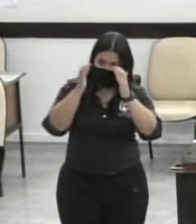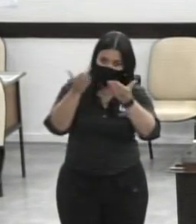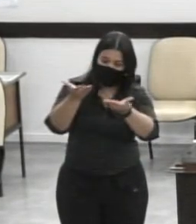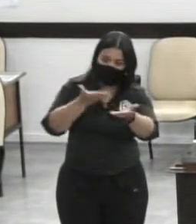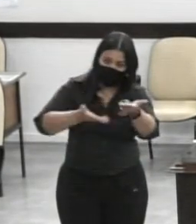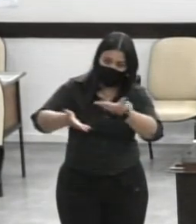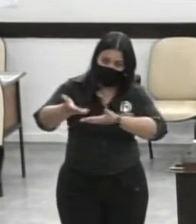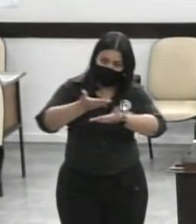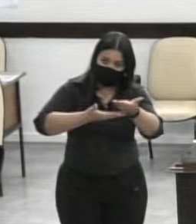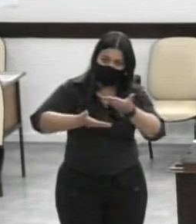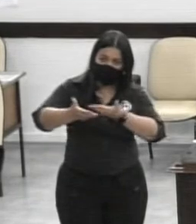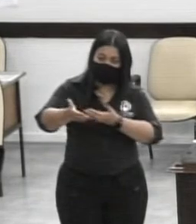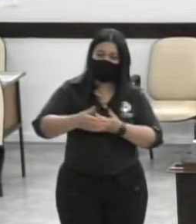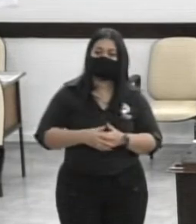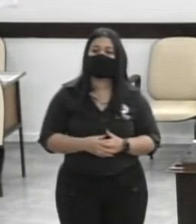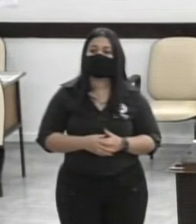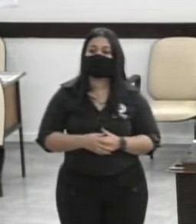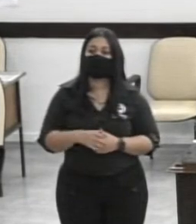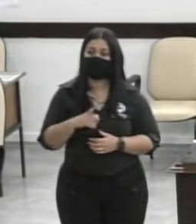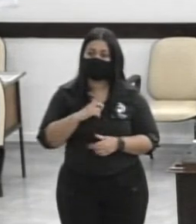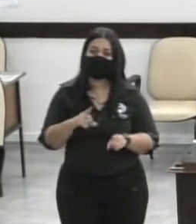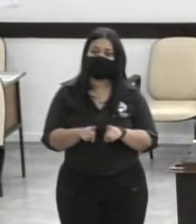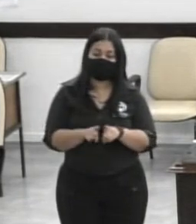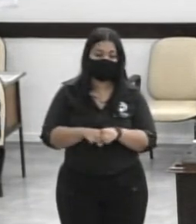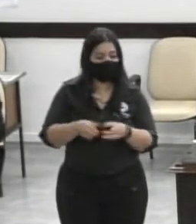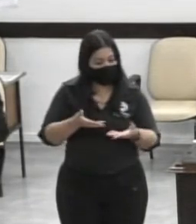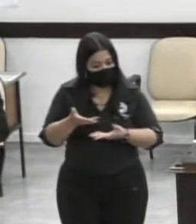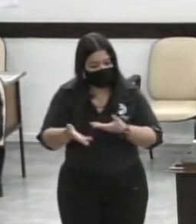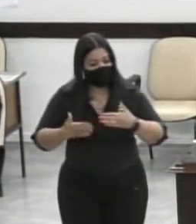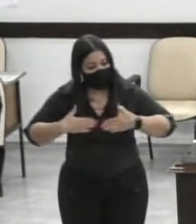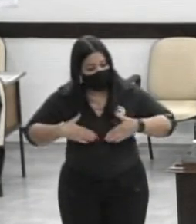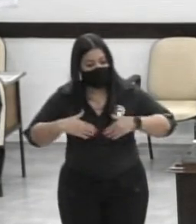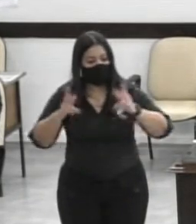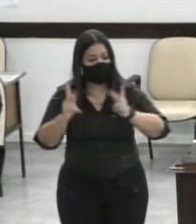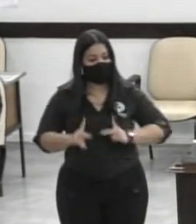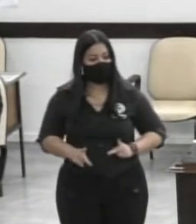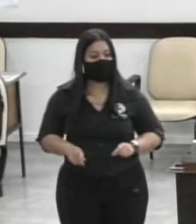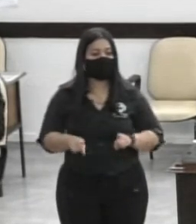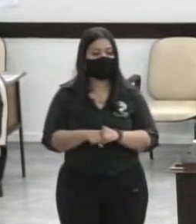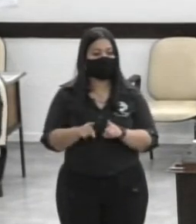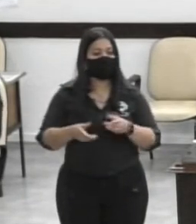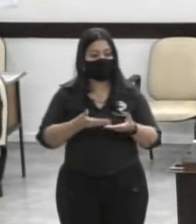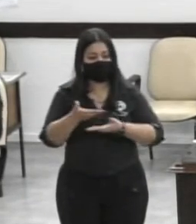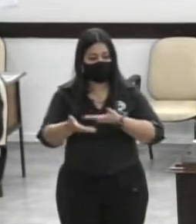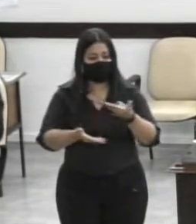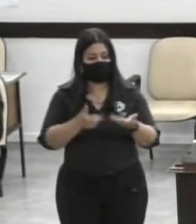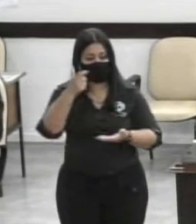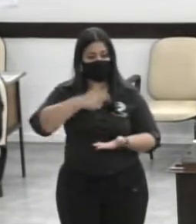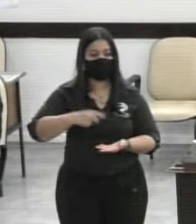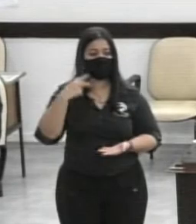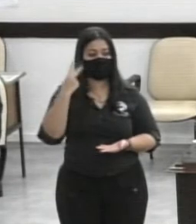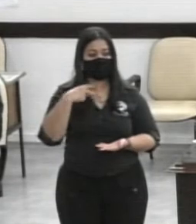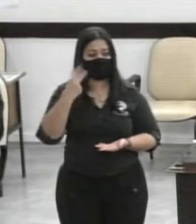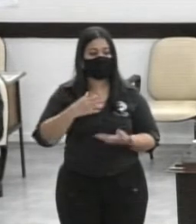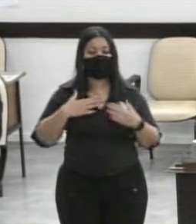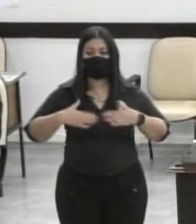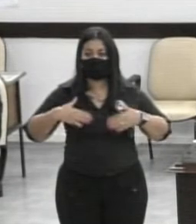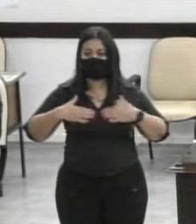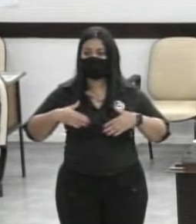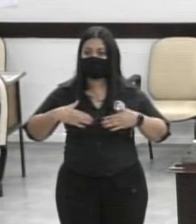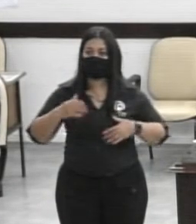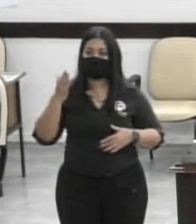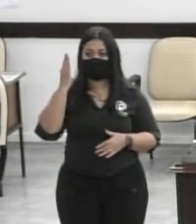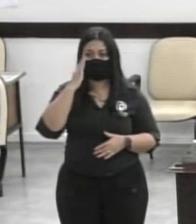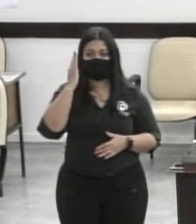senhora sempre me tratou com tal honraria e sempre contou com tal honraria desse vereador. Sei que a senhora é capaz aonde